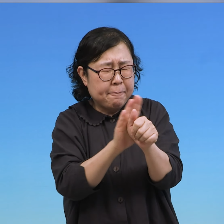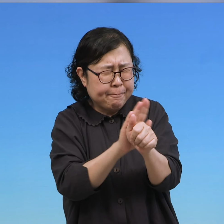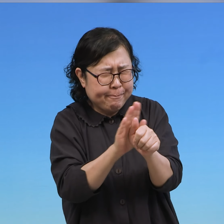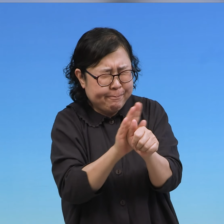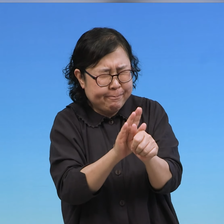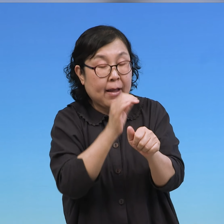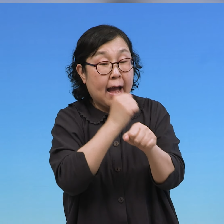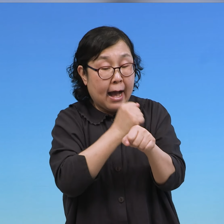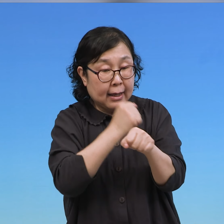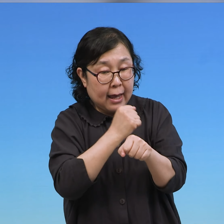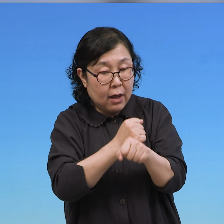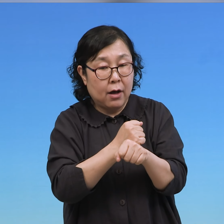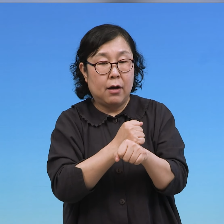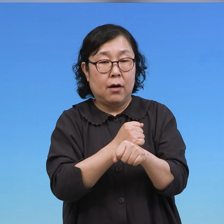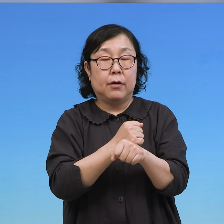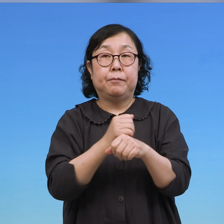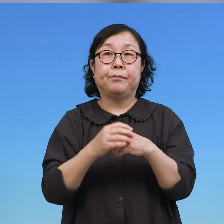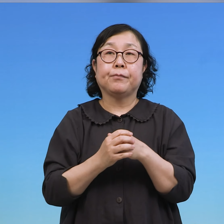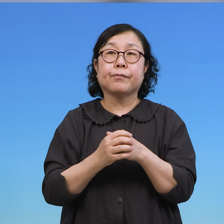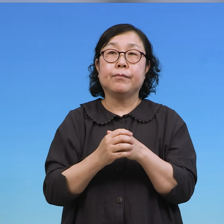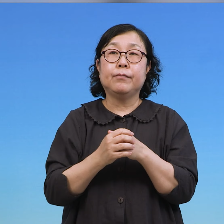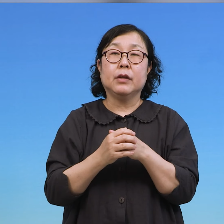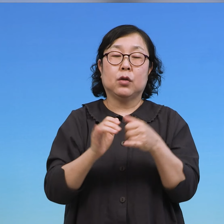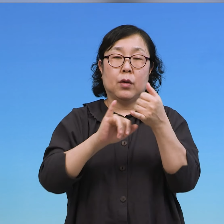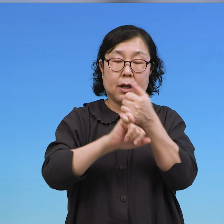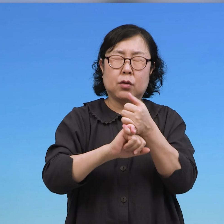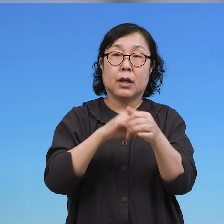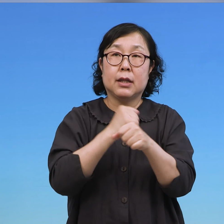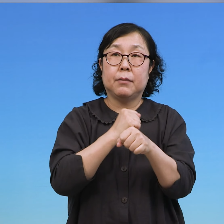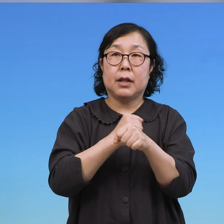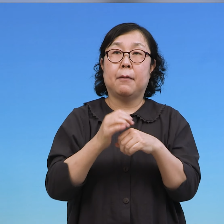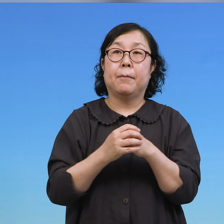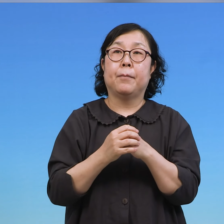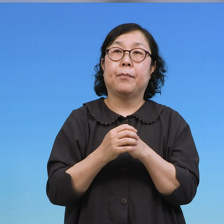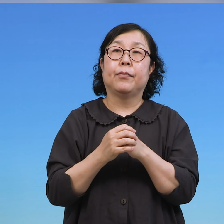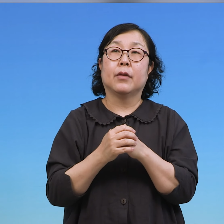비극이 다시는 일어나지 않도록. 그러면 제가 이제 상징적으로 이런 약속을 드렸어요.